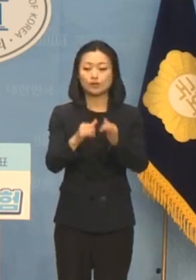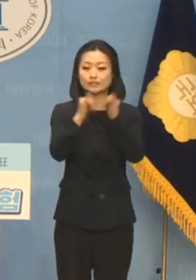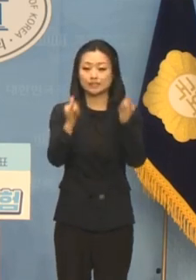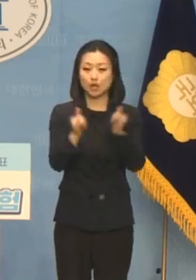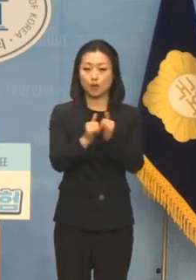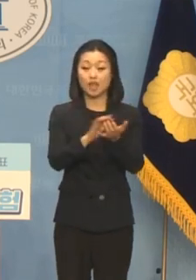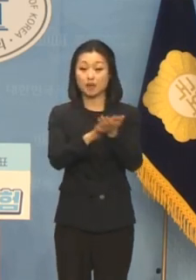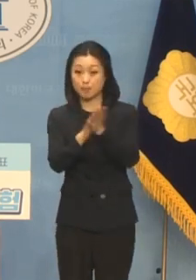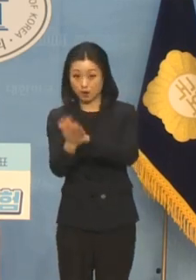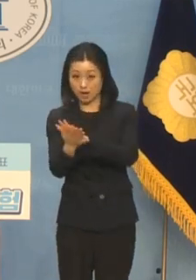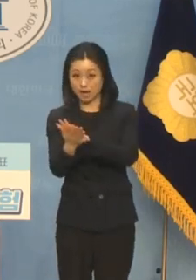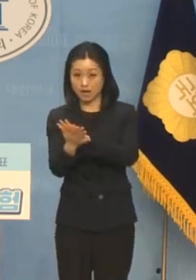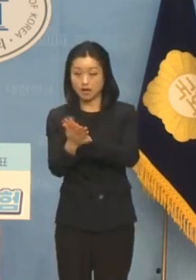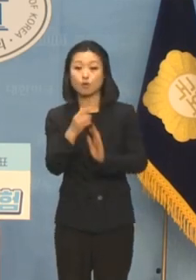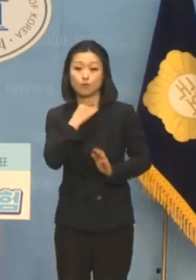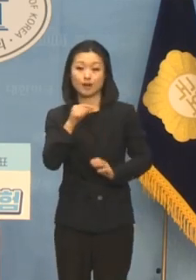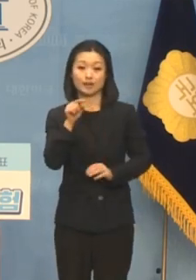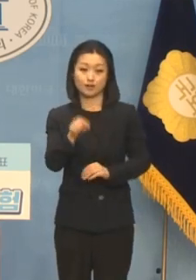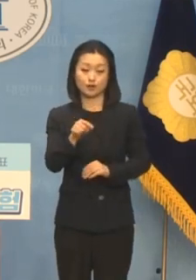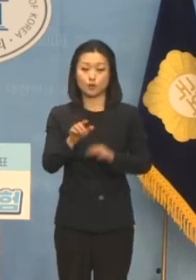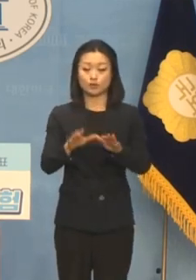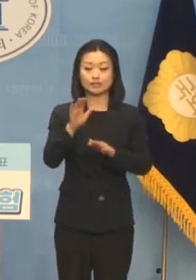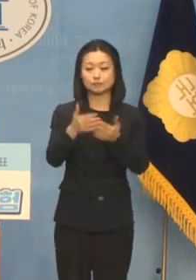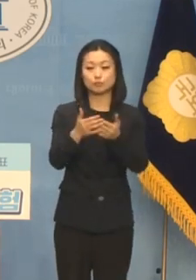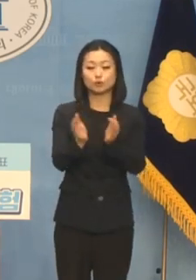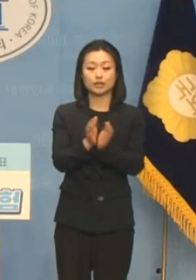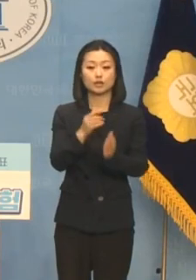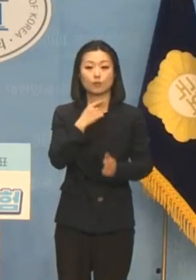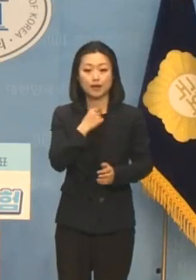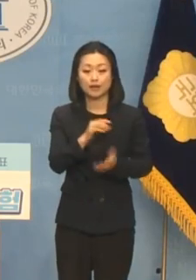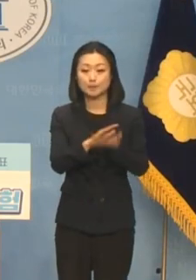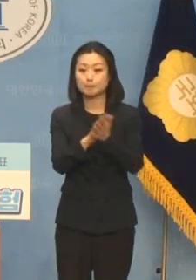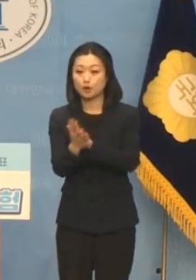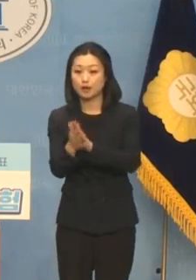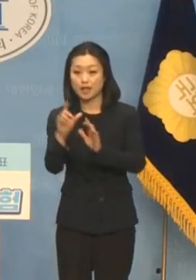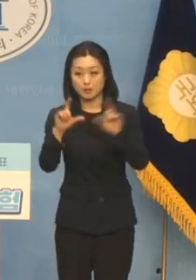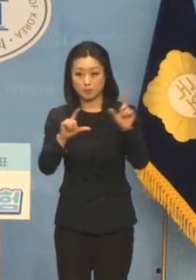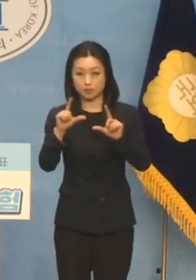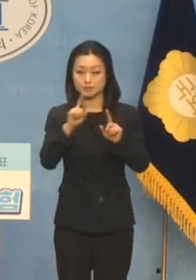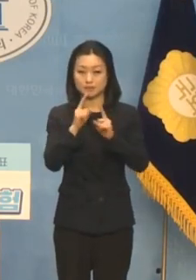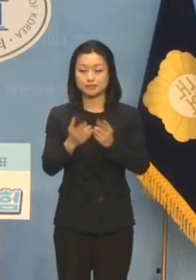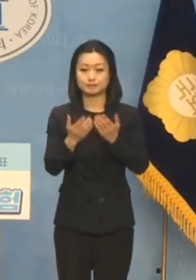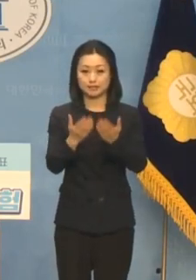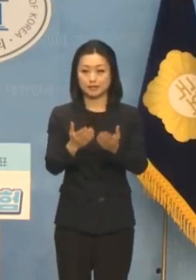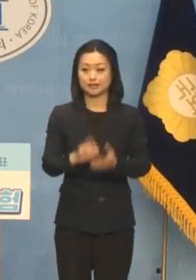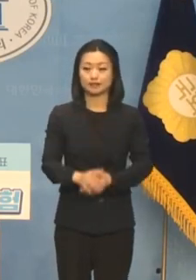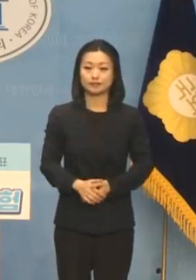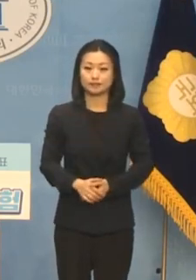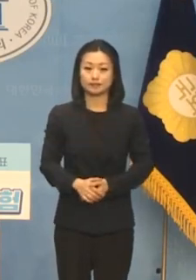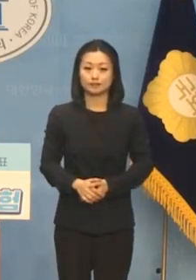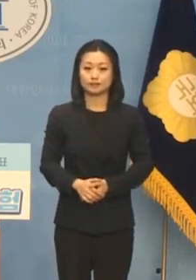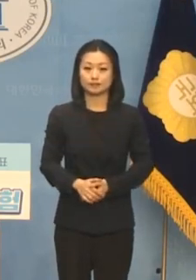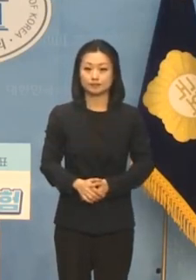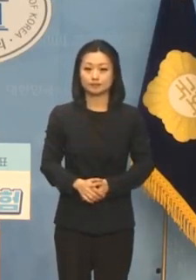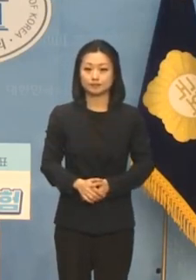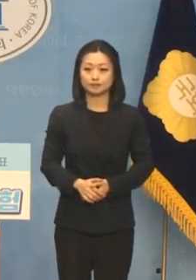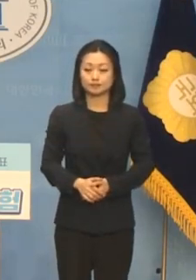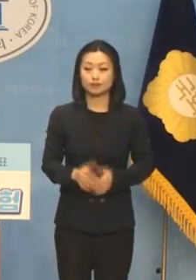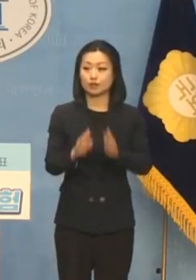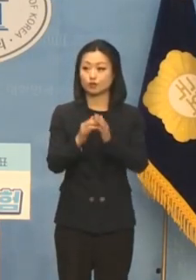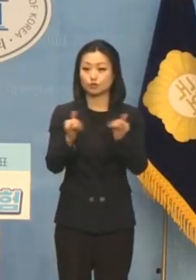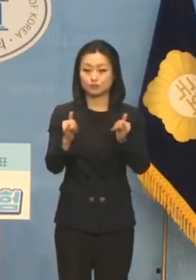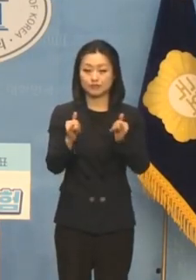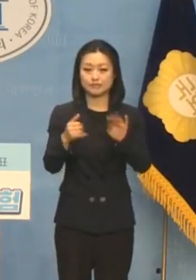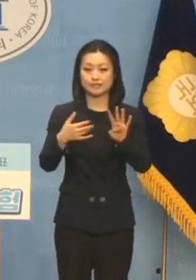있기 때문입니다. 오늘 진보당이 추구하는 변화의 모습을 말씀드리겠습니다. 진보당의 전국민